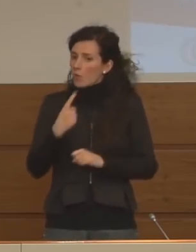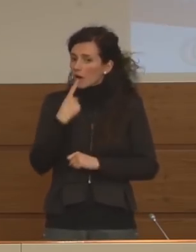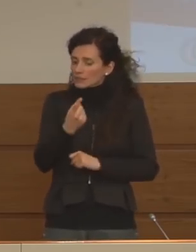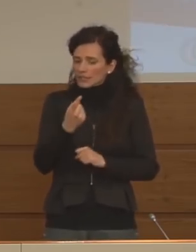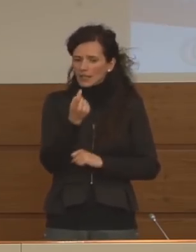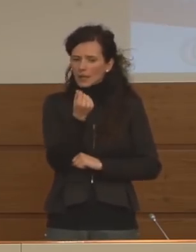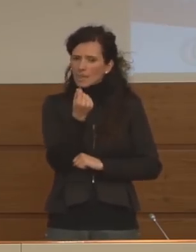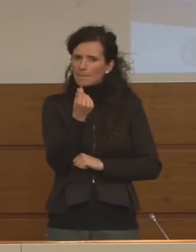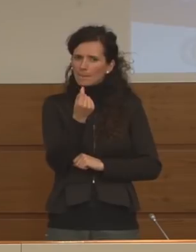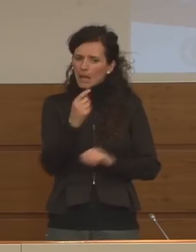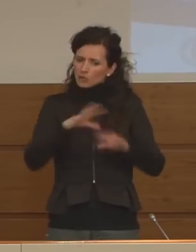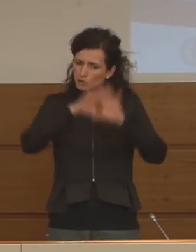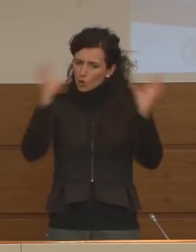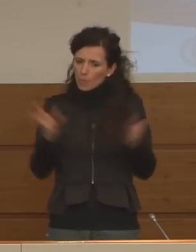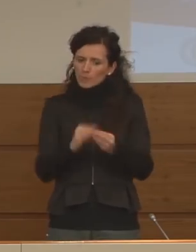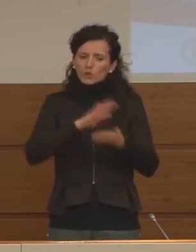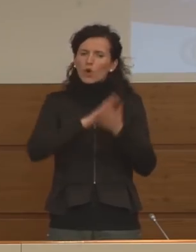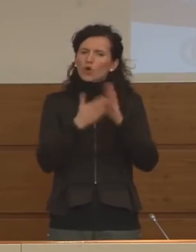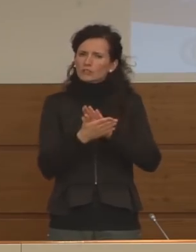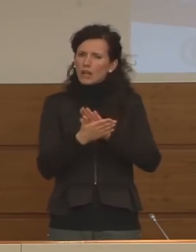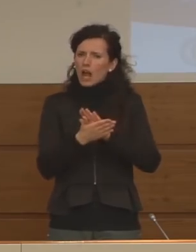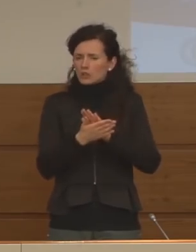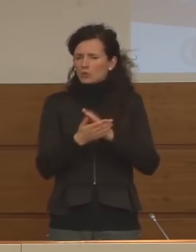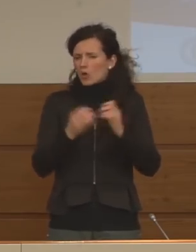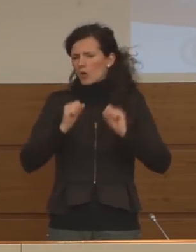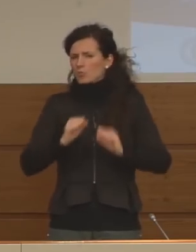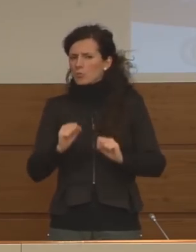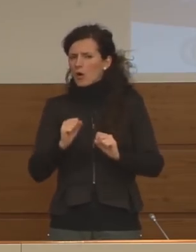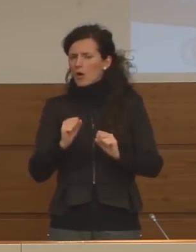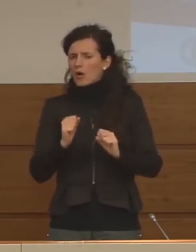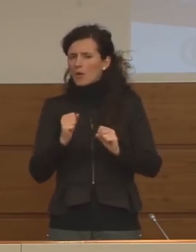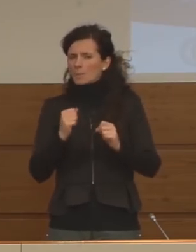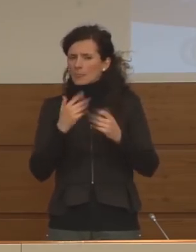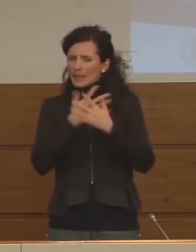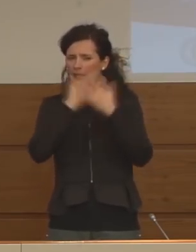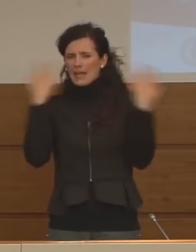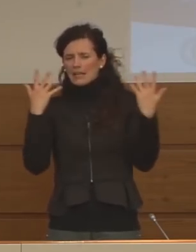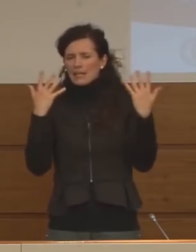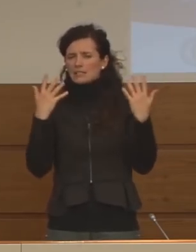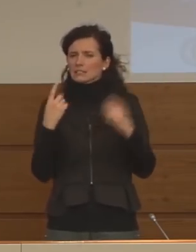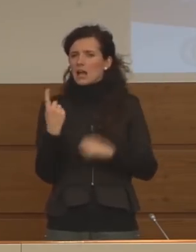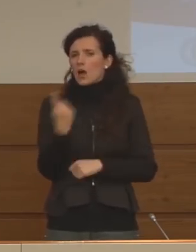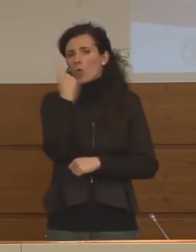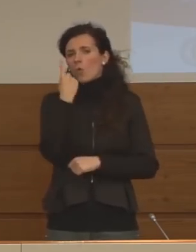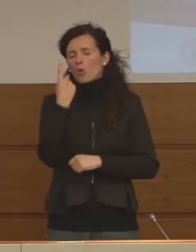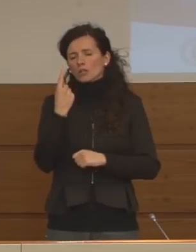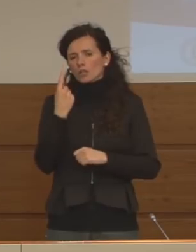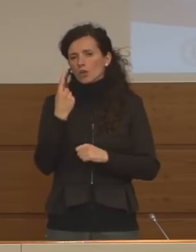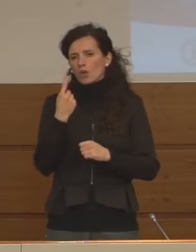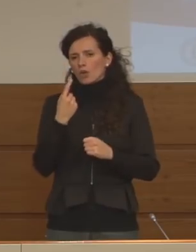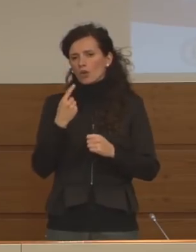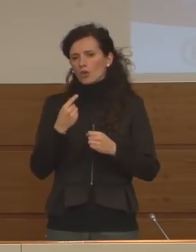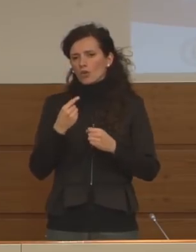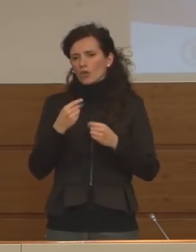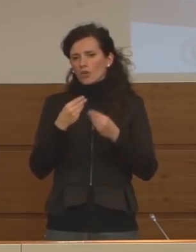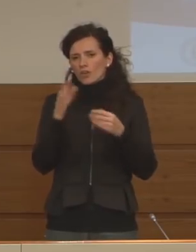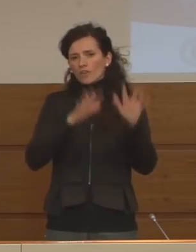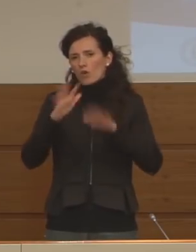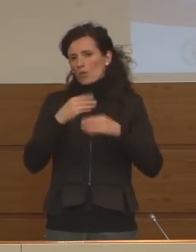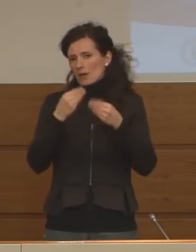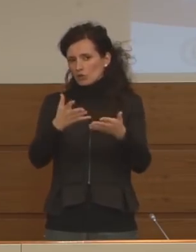complessivo dei contratti per fare chiarezza in modo univoco e definitivo e distinguere i due piani grazie